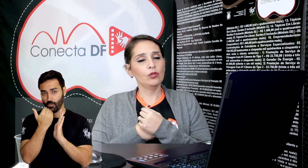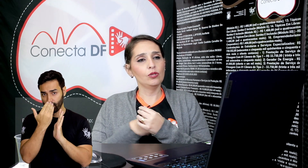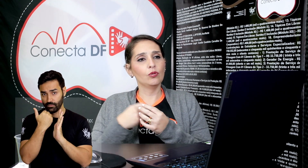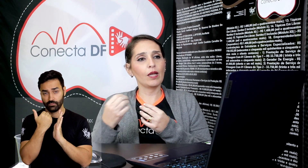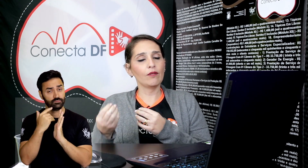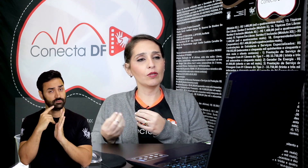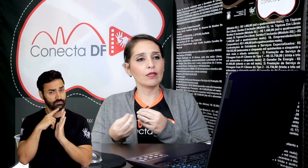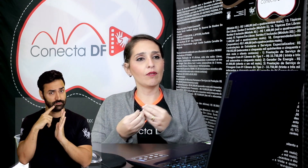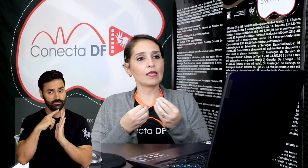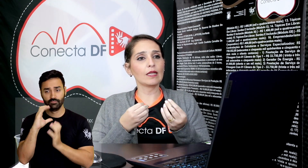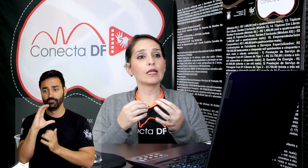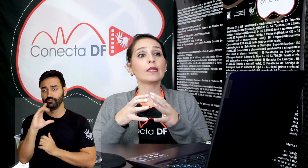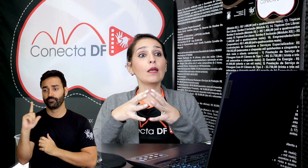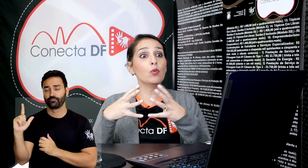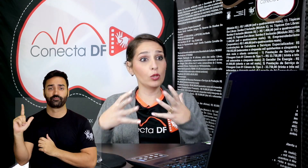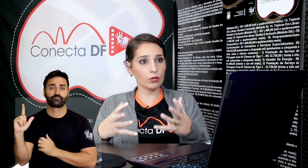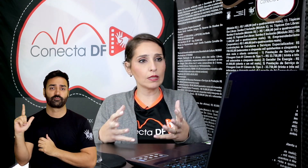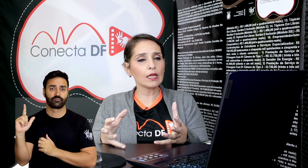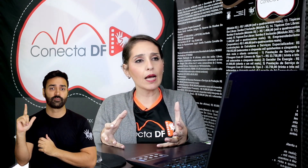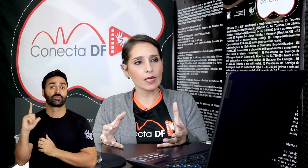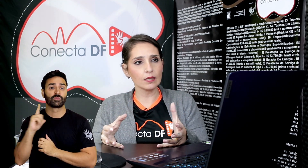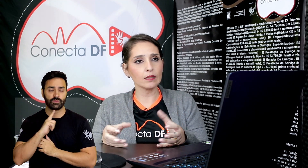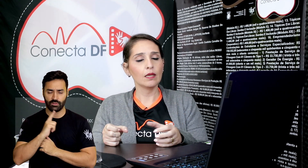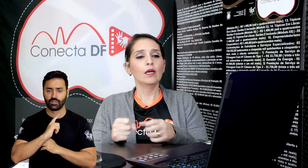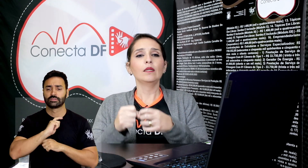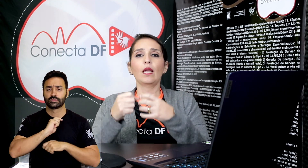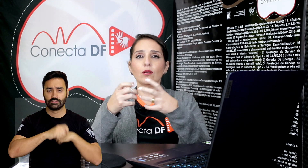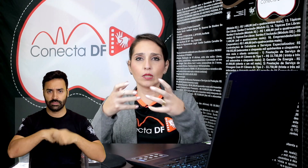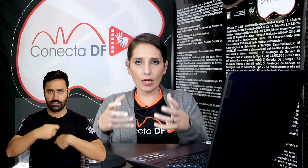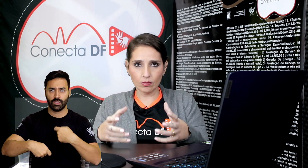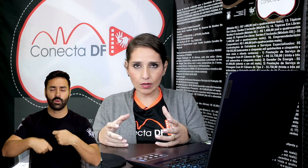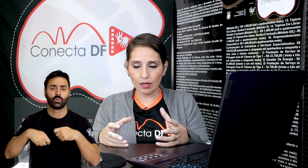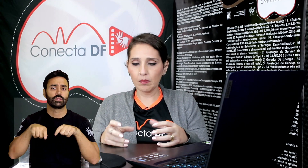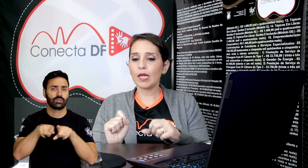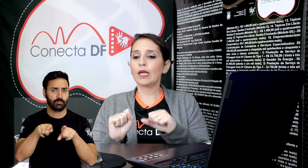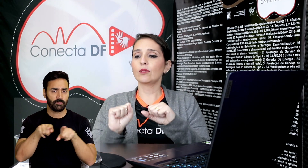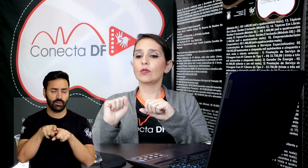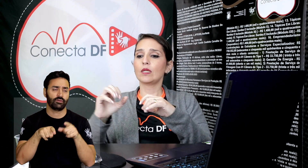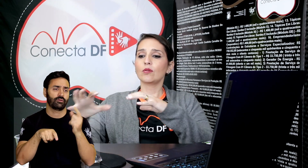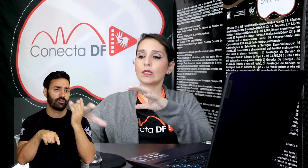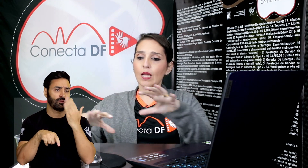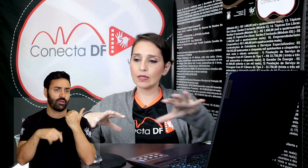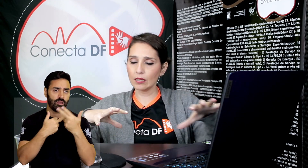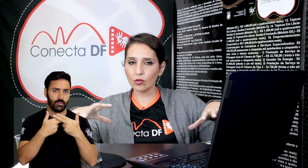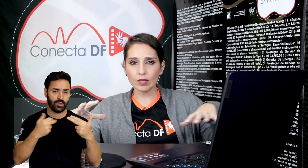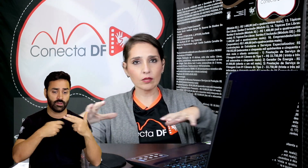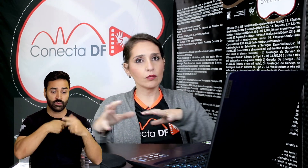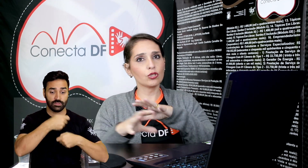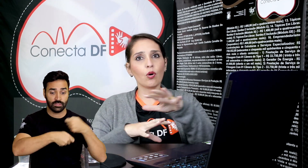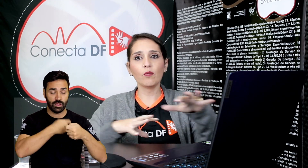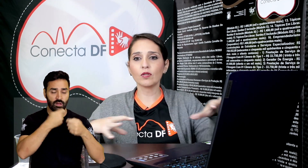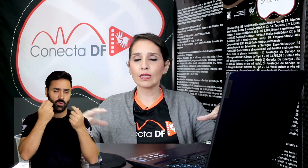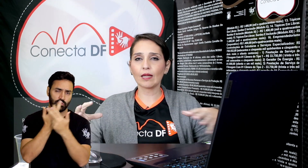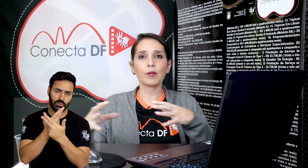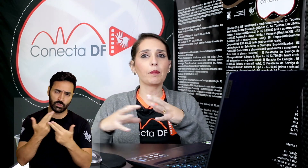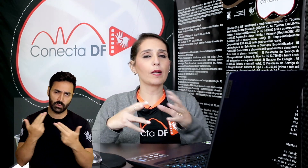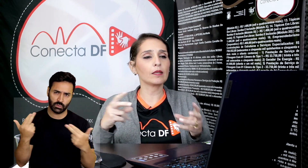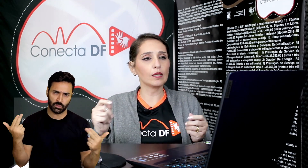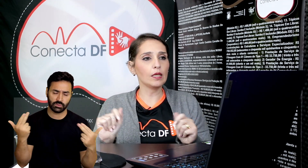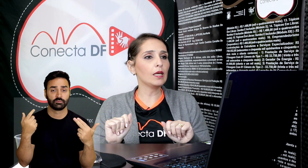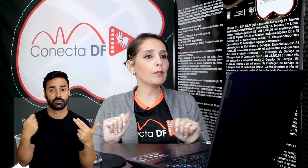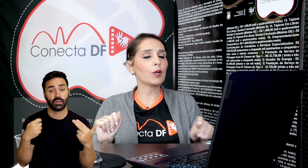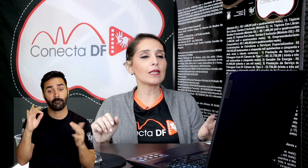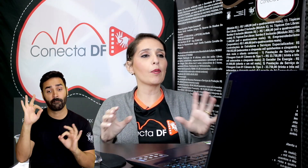classificador do que você vai trazer. Tem muitos sinais. Tem os sinais dos alimentos, tem os sinais das coisas, de como você está